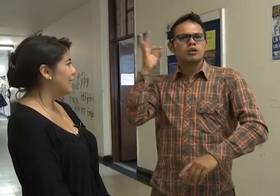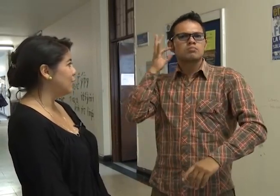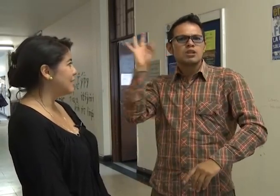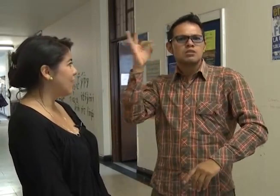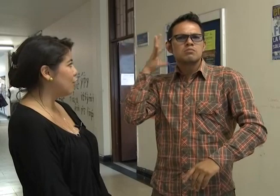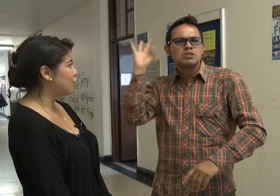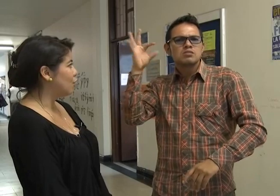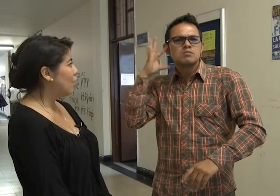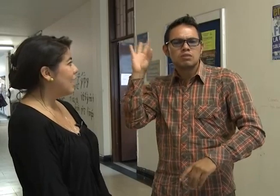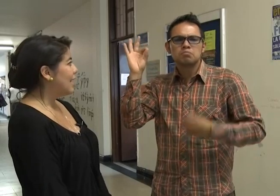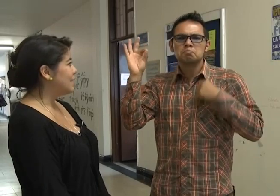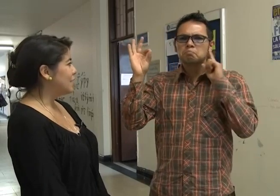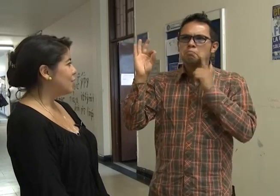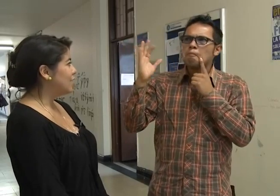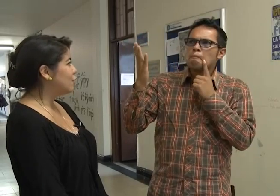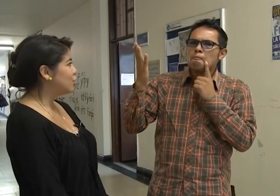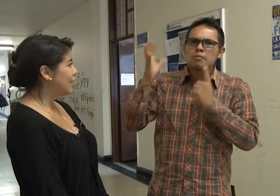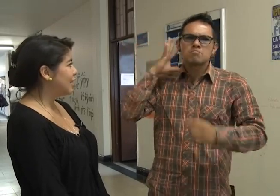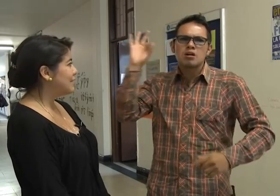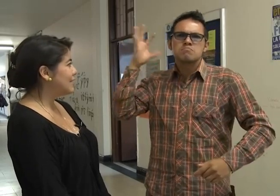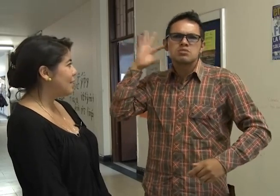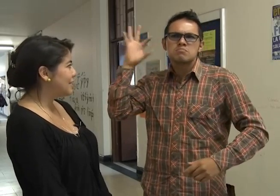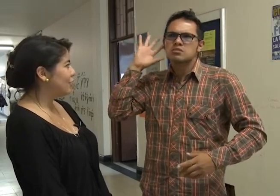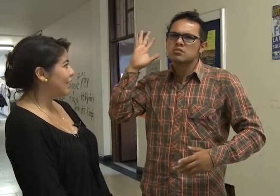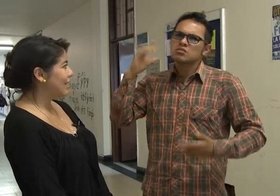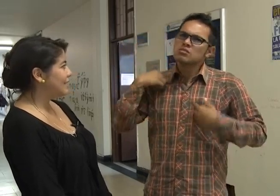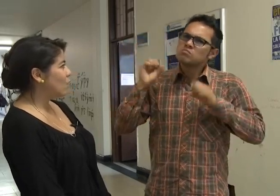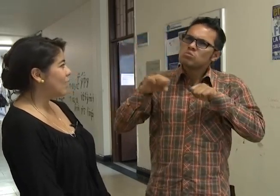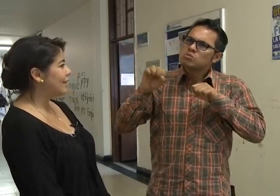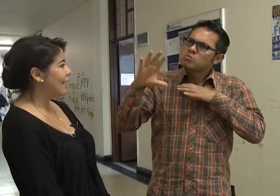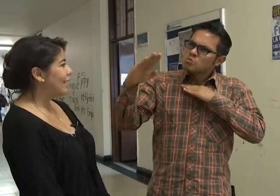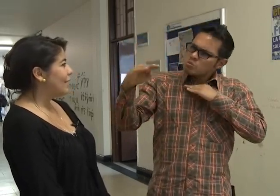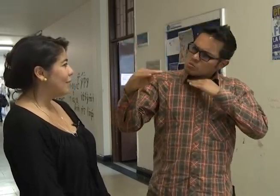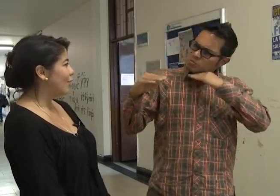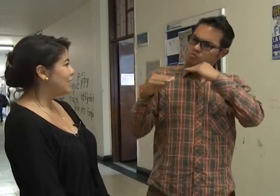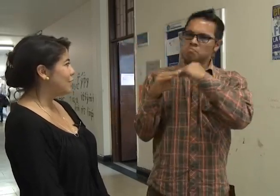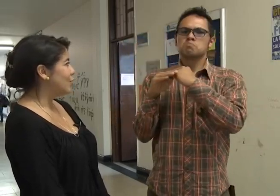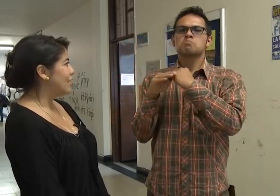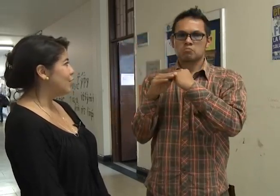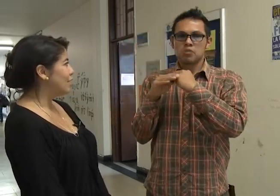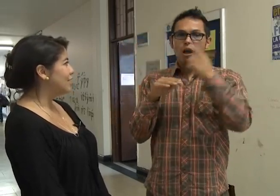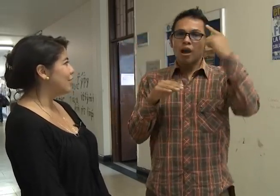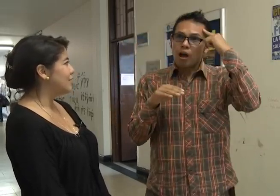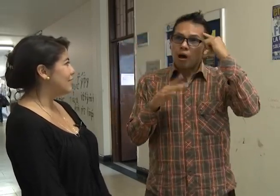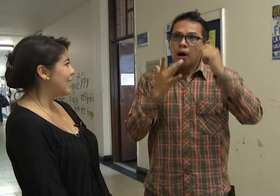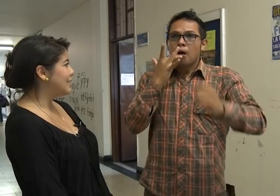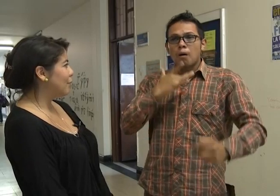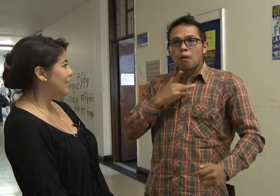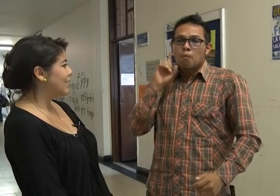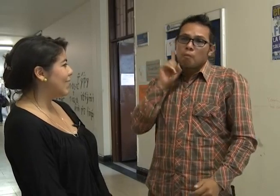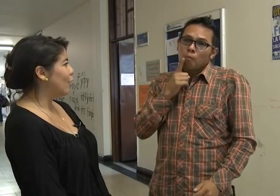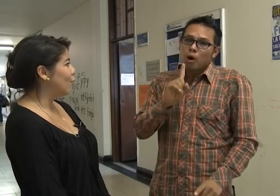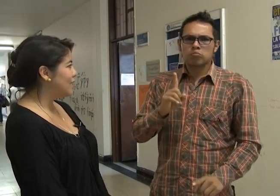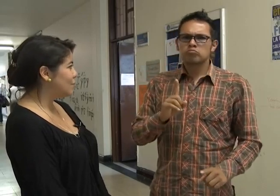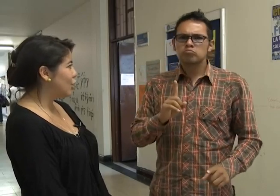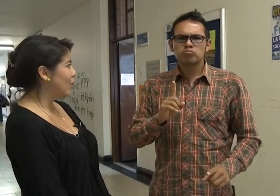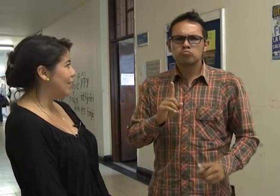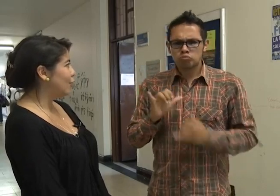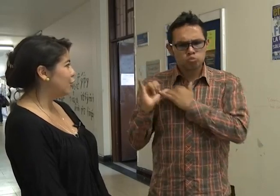haya un desarrollo. Las personas oyentes siempre están tenidas en cuenta, pero las personas sordas, entonces acá se puede llegar a un mismo nivel con